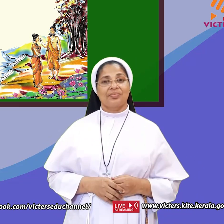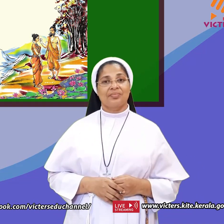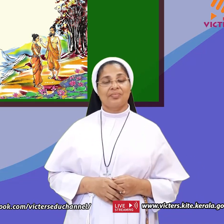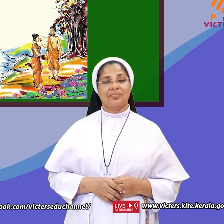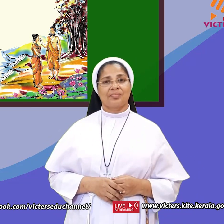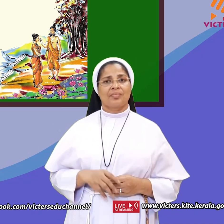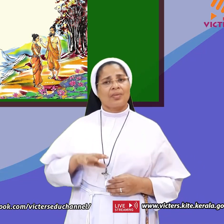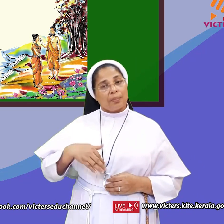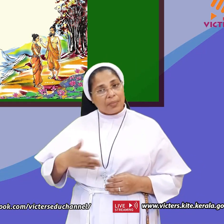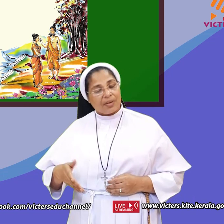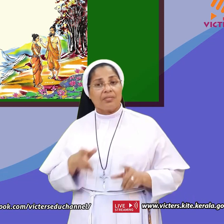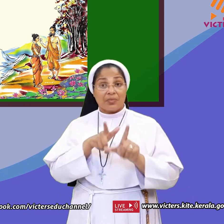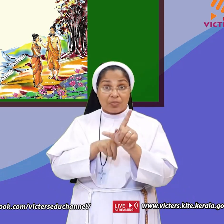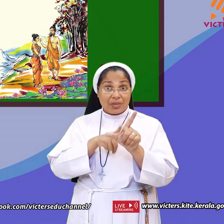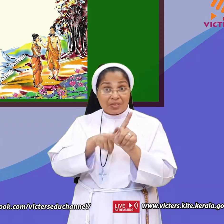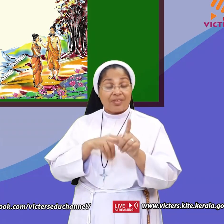വർഷങ്ങൾക്ക് ശേഷം